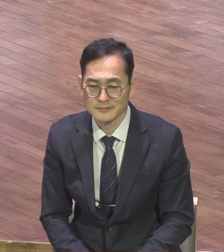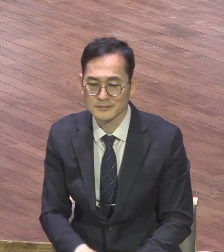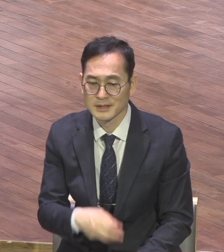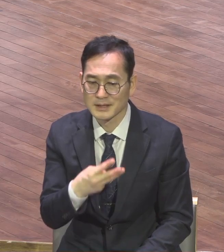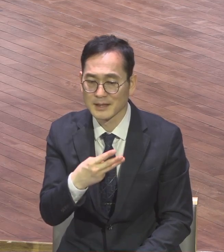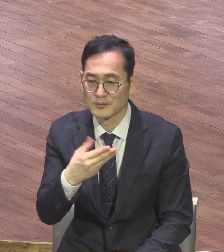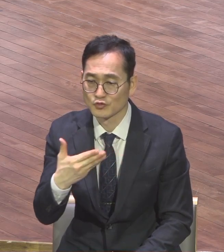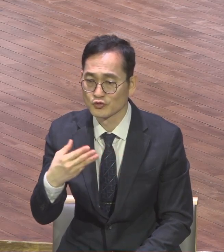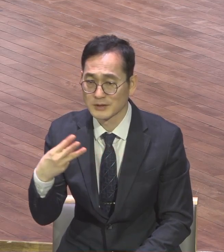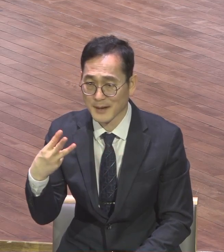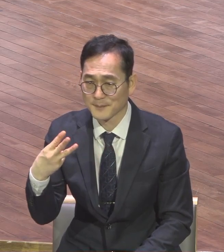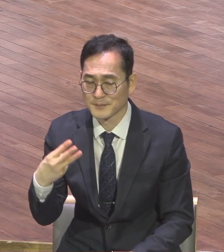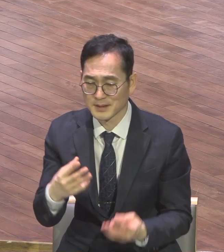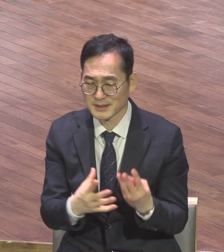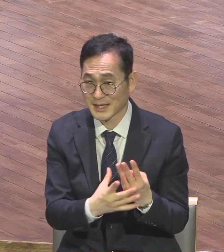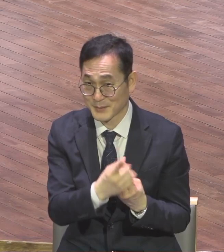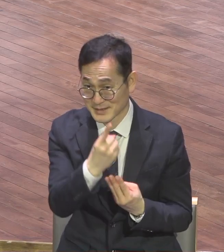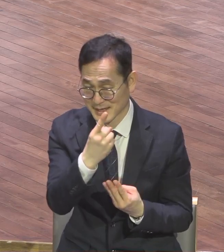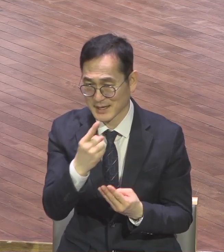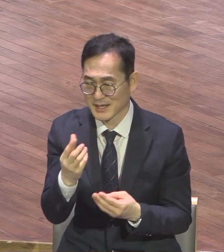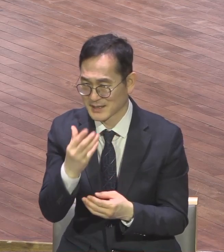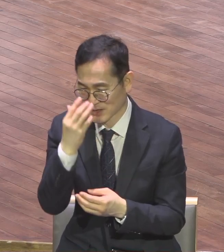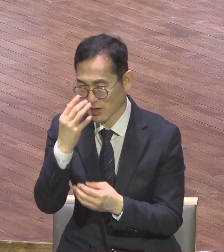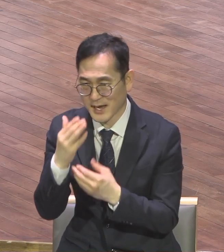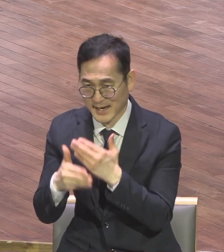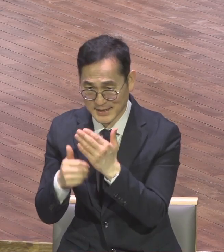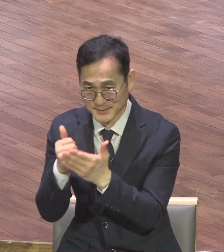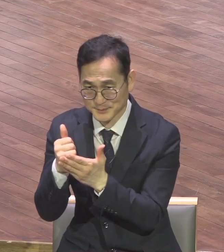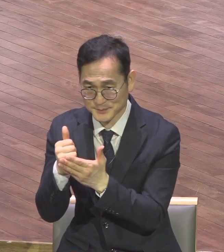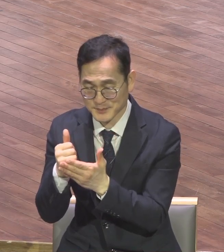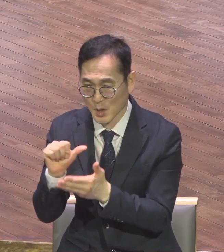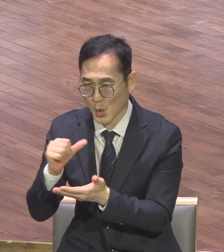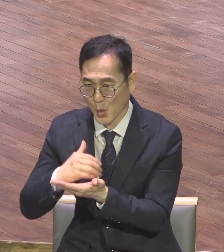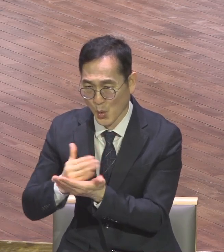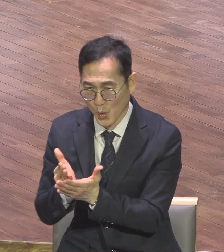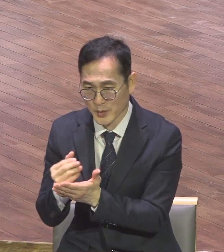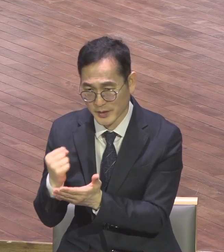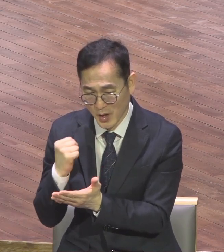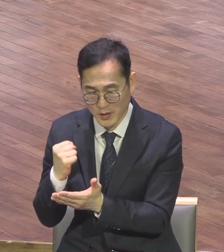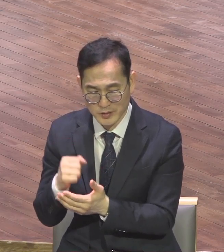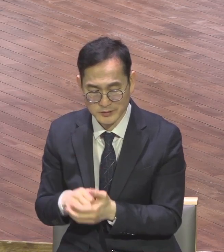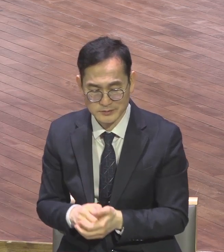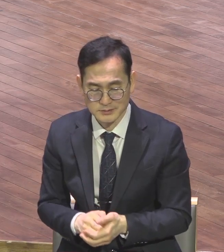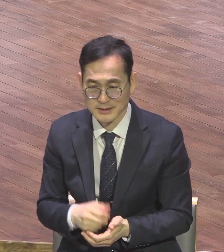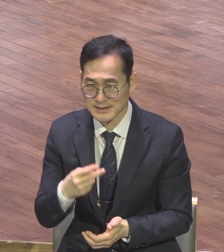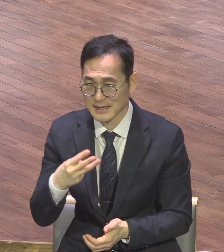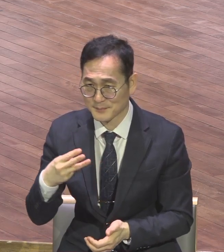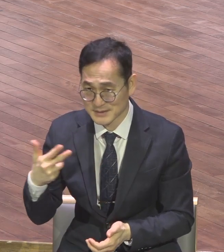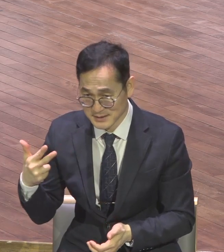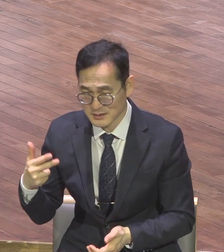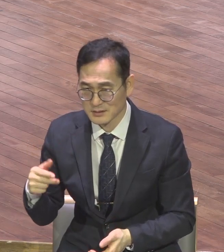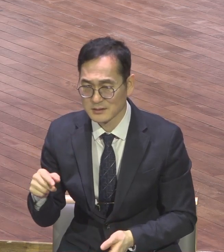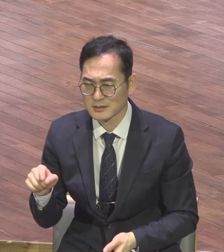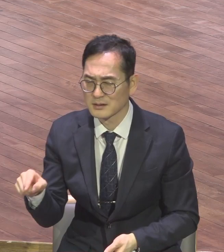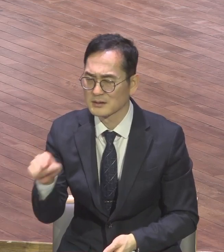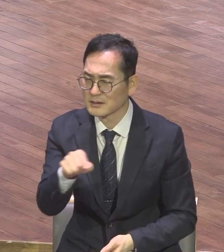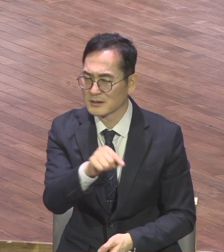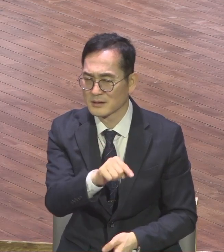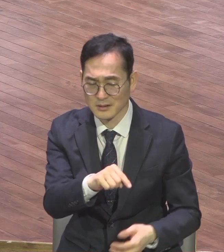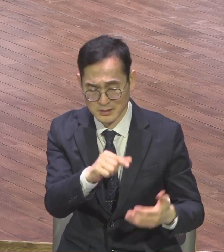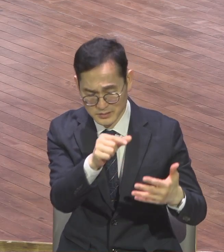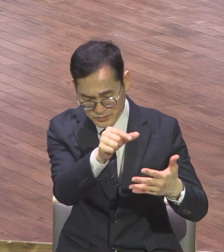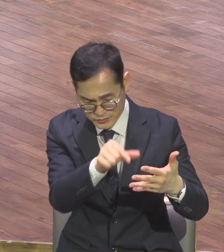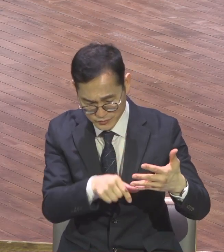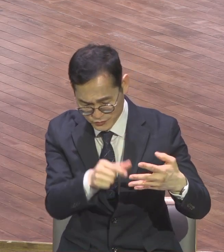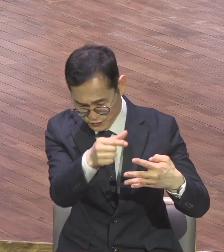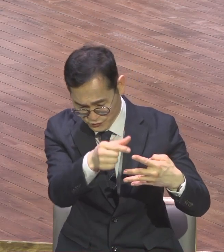393입니다. 삼위일체, 성삼위 하나님, 오력, 보좌의 축복, 신관총 2, 3절 빛. 아멘. 쫙쫙